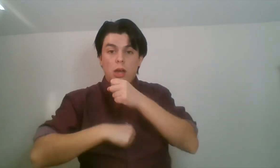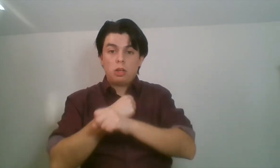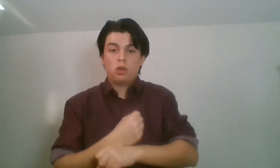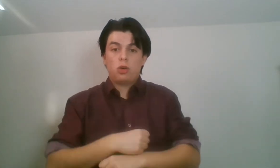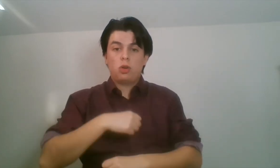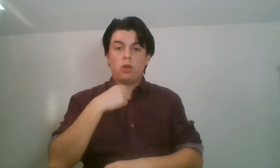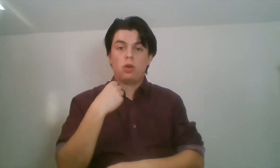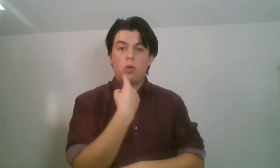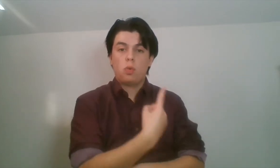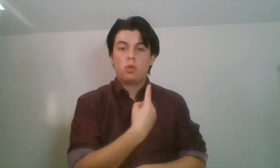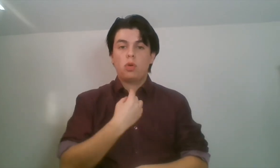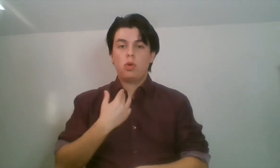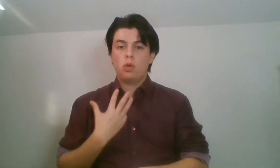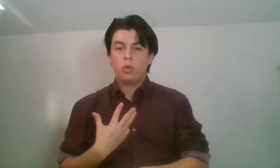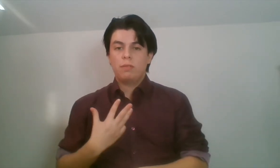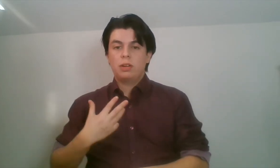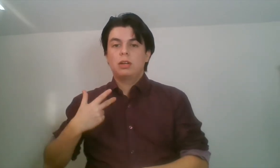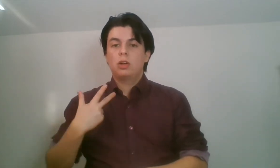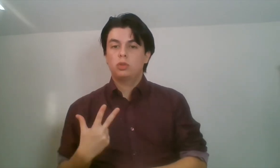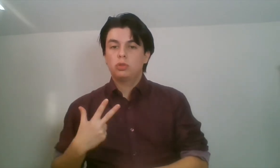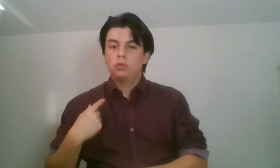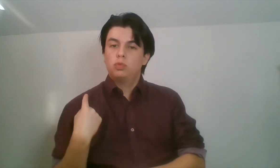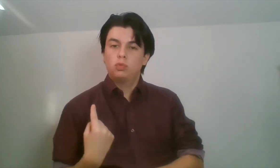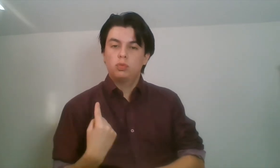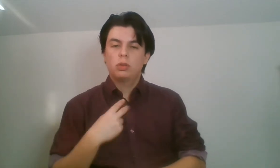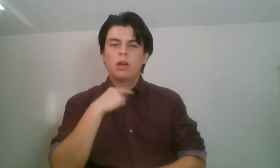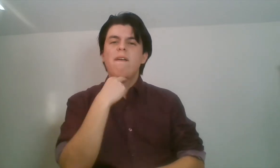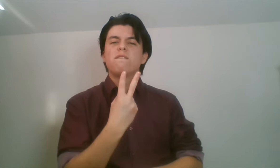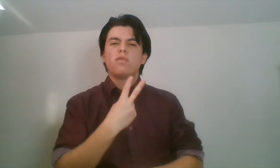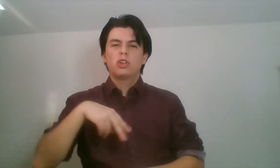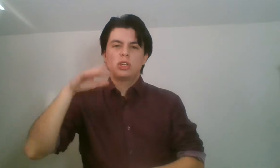y el espacio como luego ya lo fuimos conociendo?